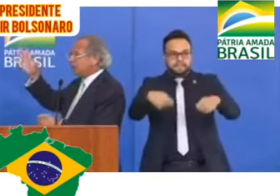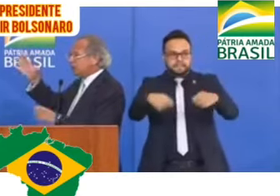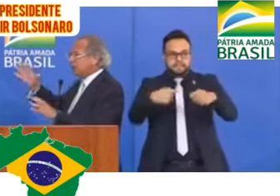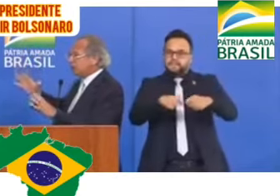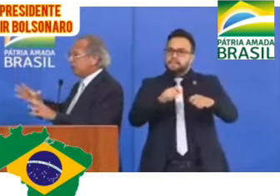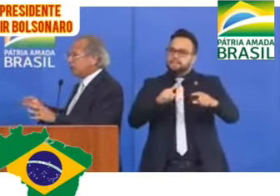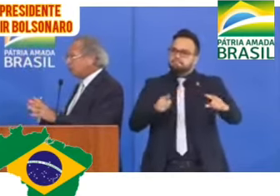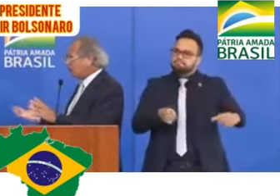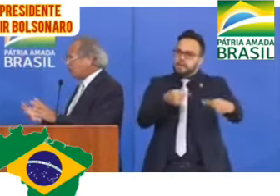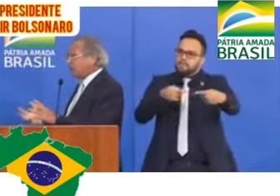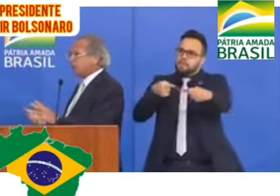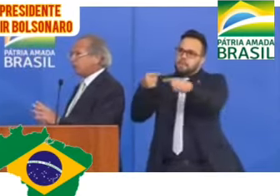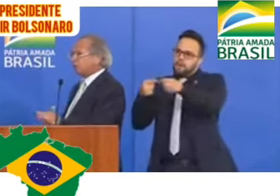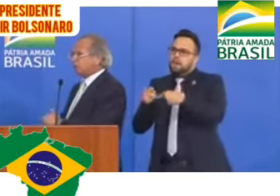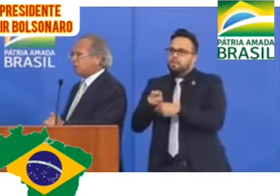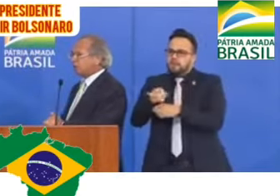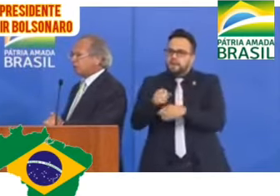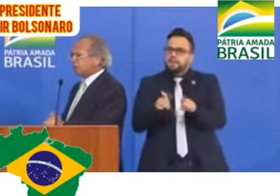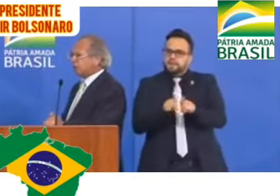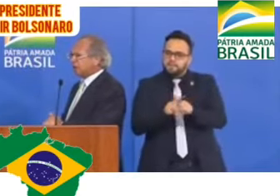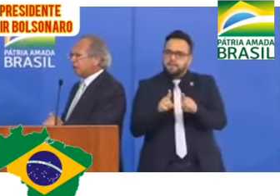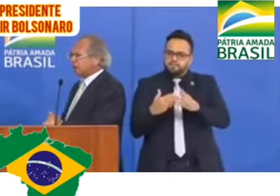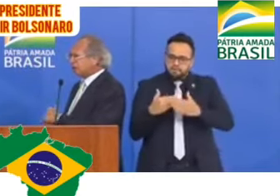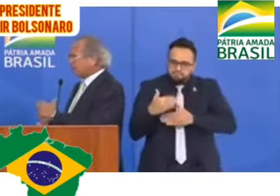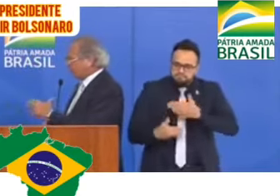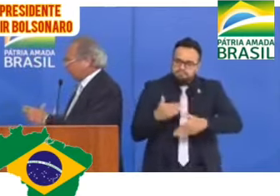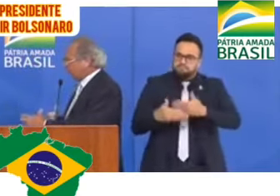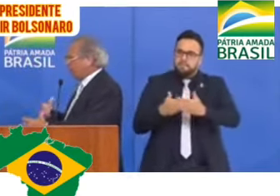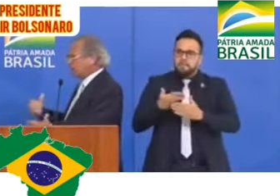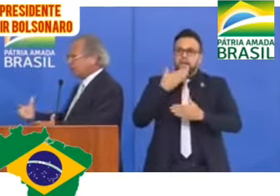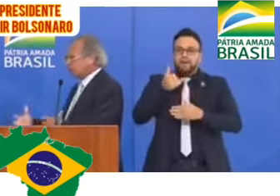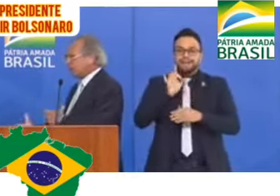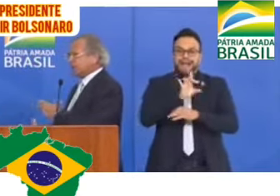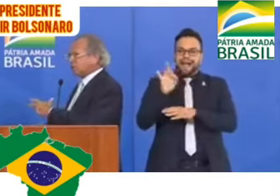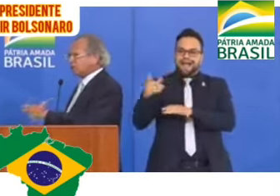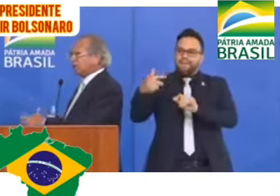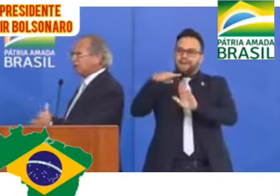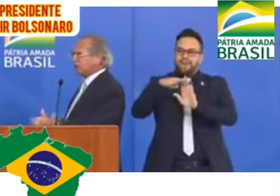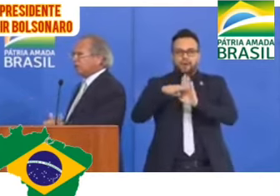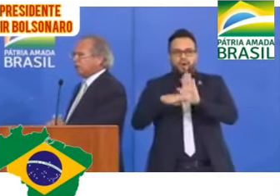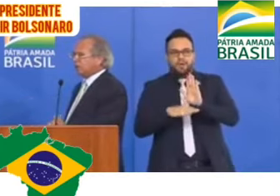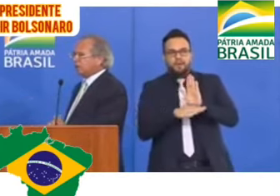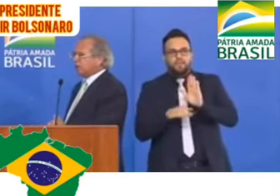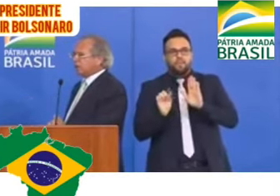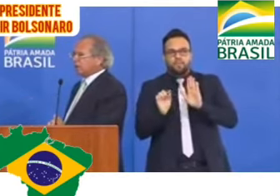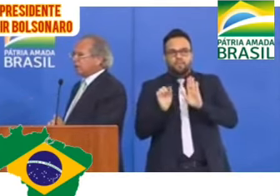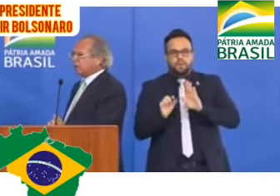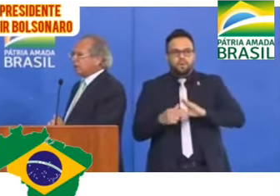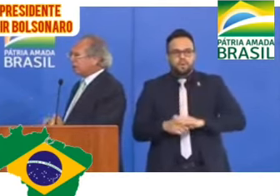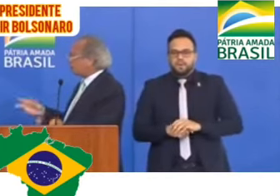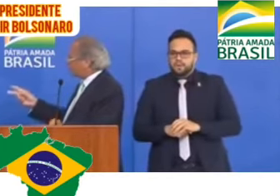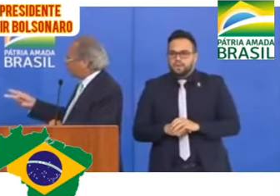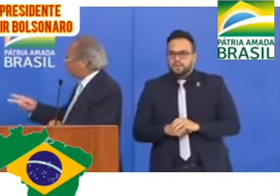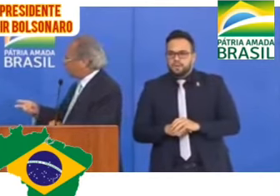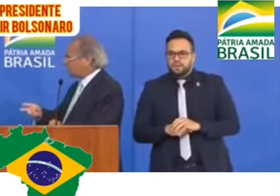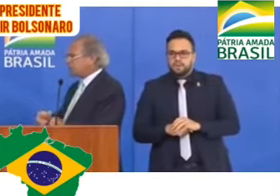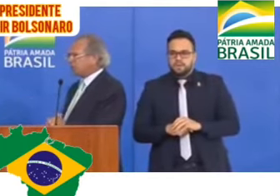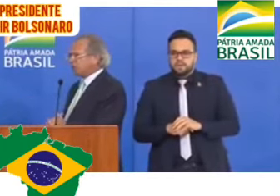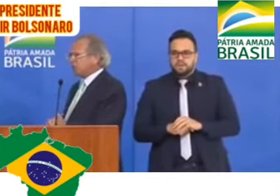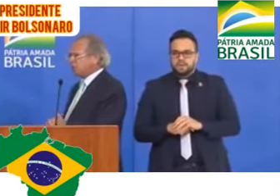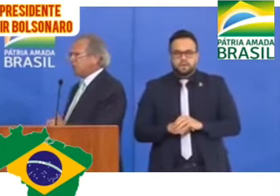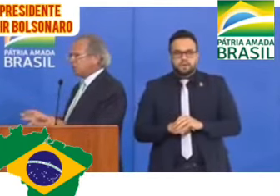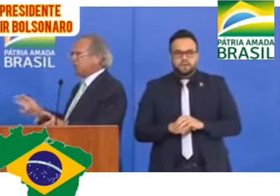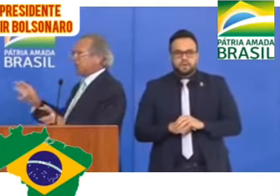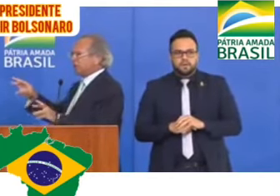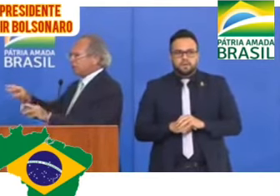ele foi descendo, descendo, descendo, nós fomos aperfeiçoando os programas, cada programa foi melhor desenhado que o anterior. Essas 2 medidas que nós